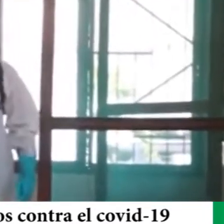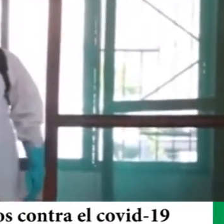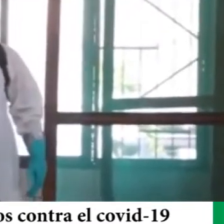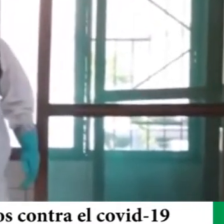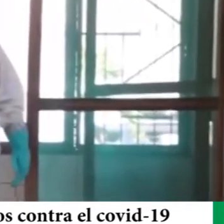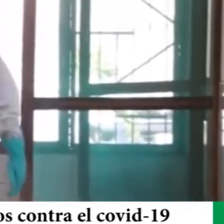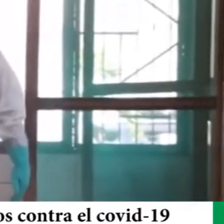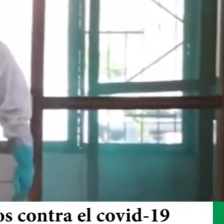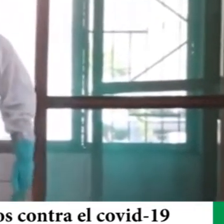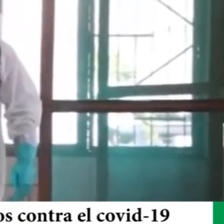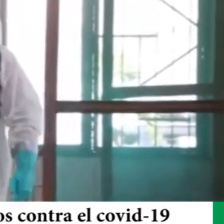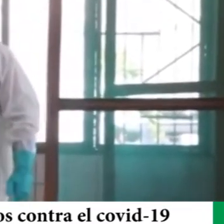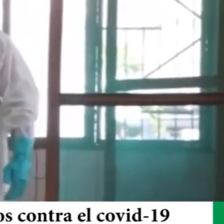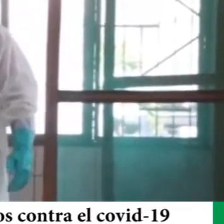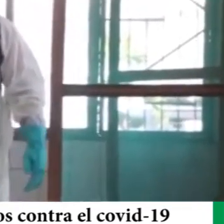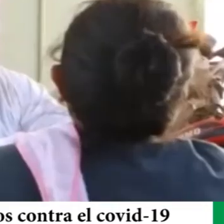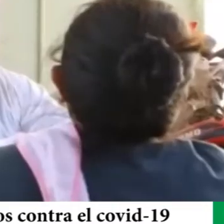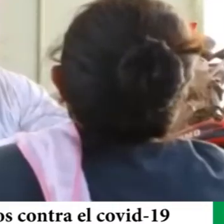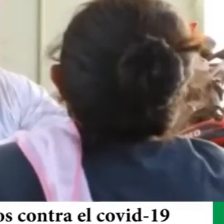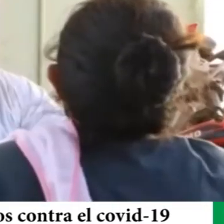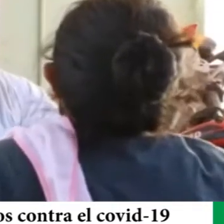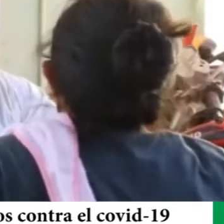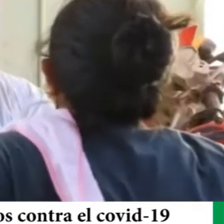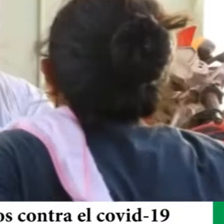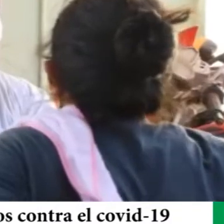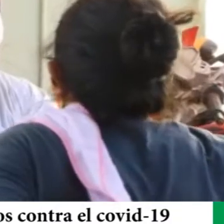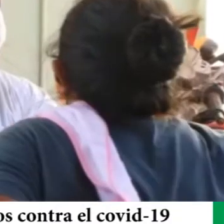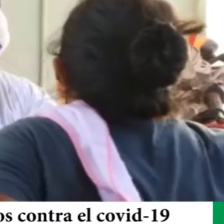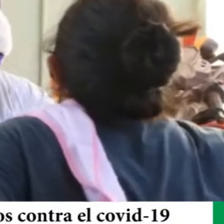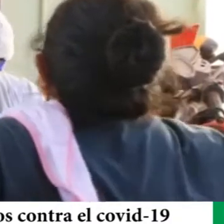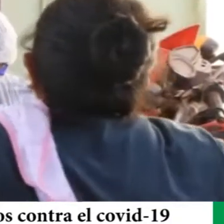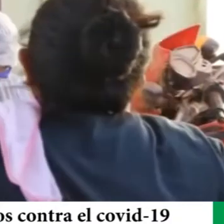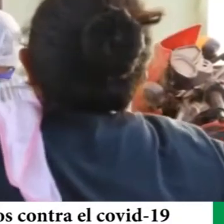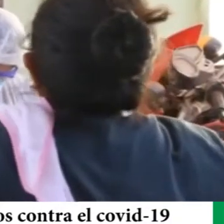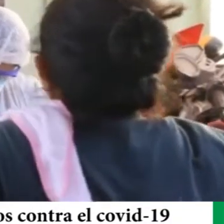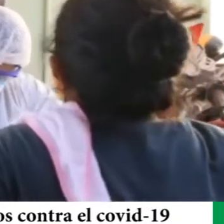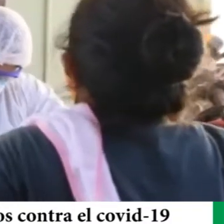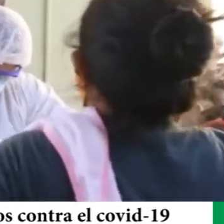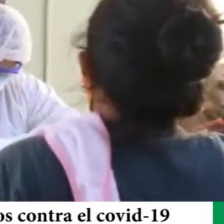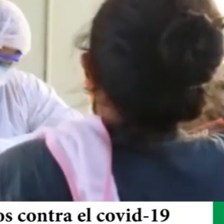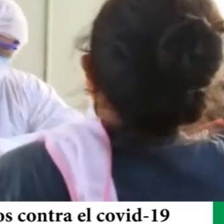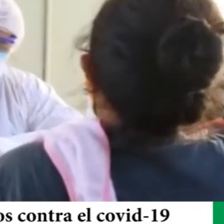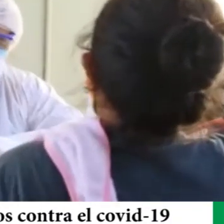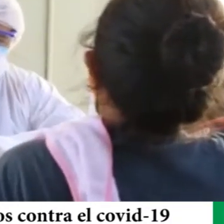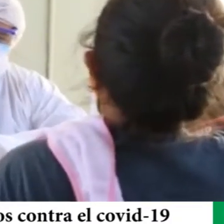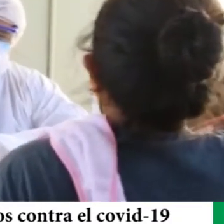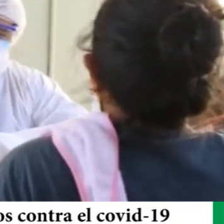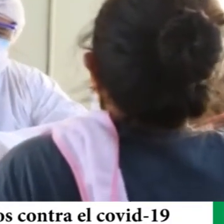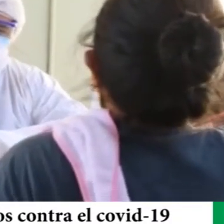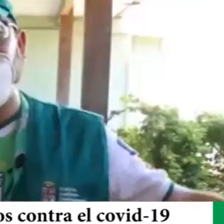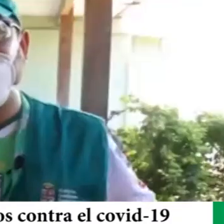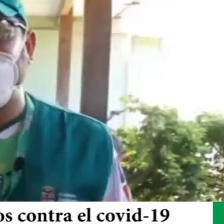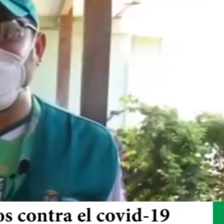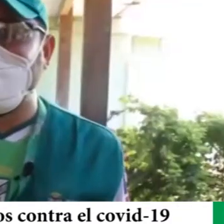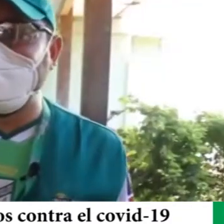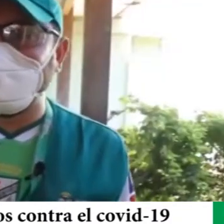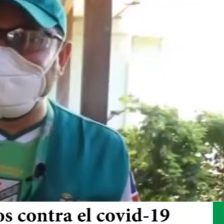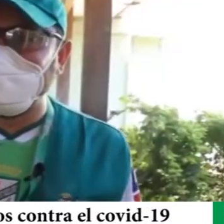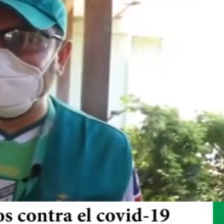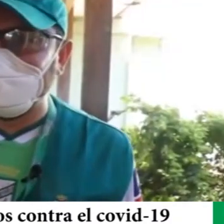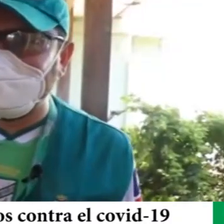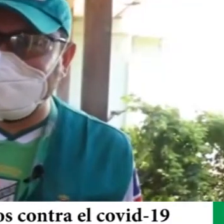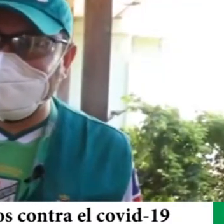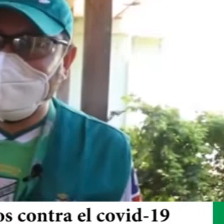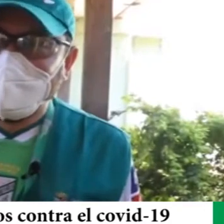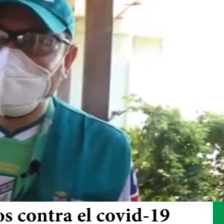médicos que van a atender todo el día aquí en el centro urbano de San Matías y también trasladarnos a otras comunidades que nos